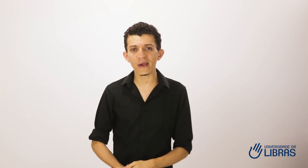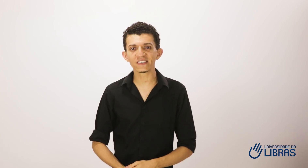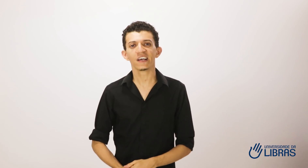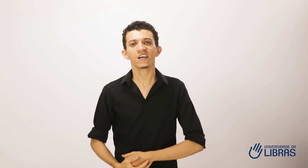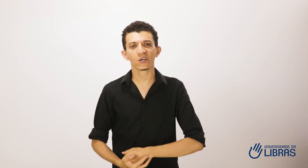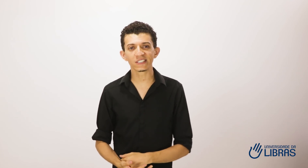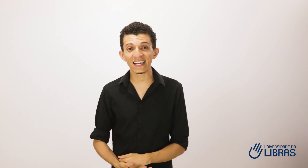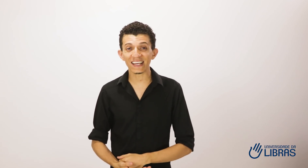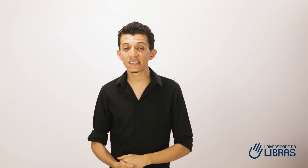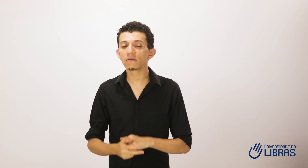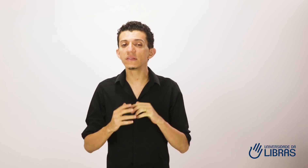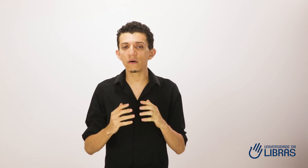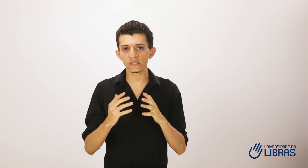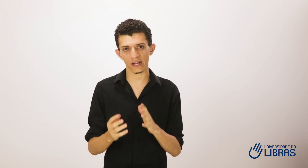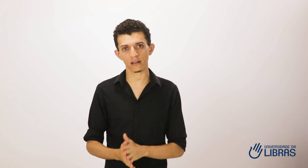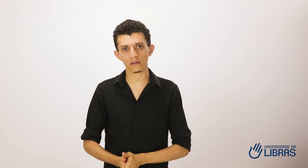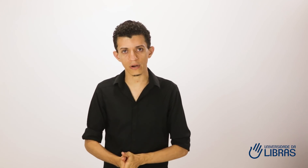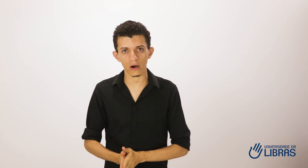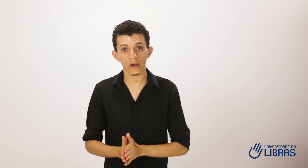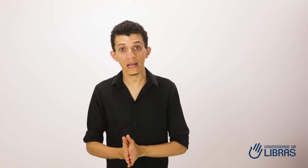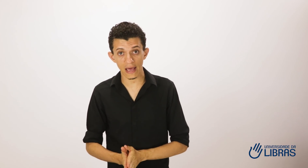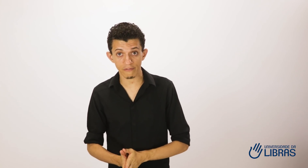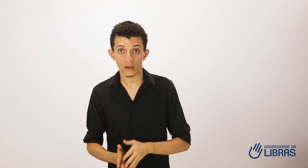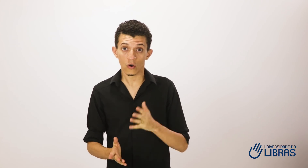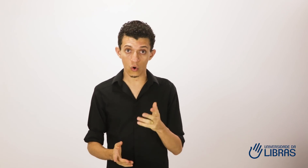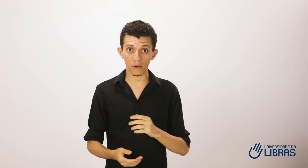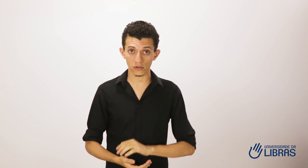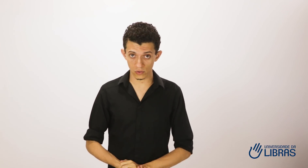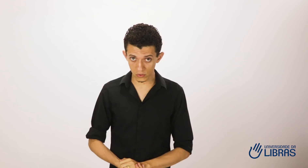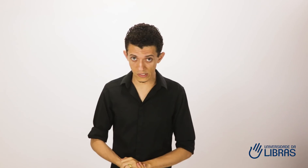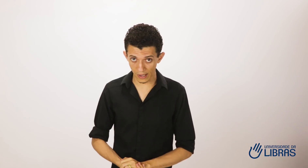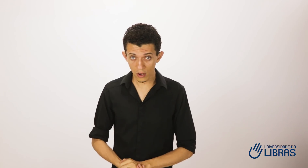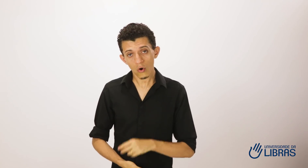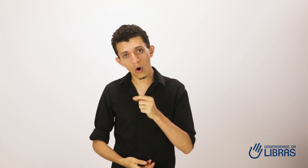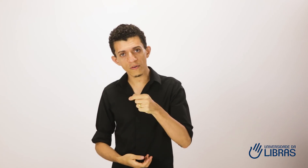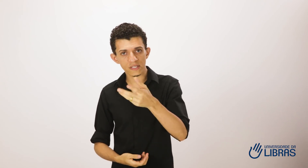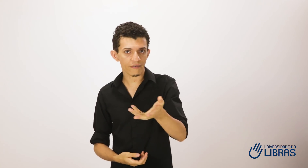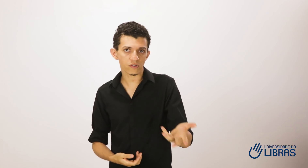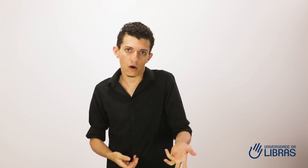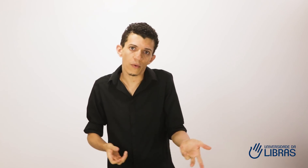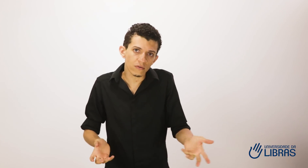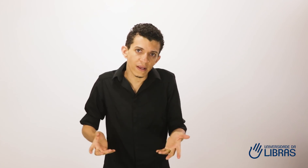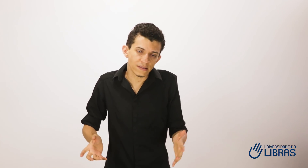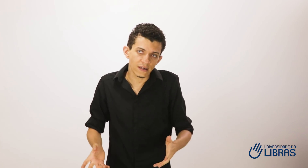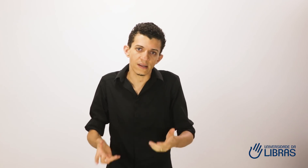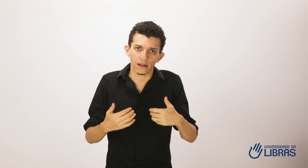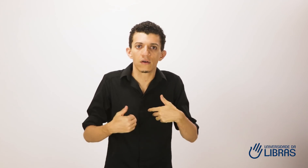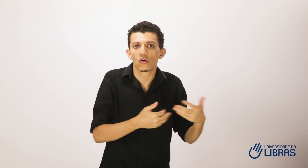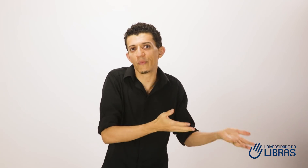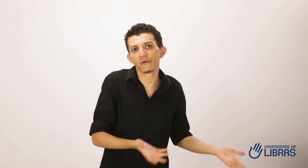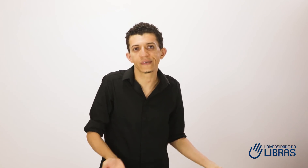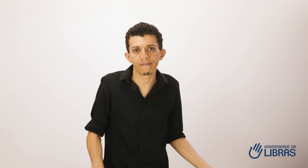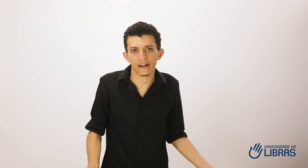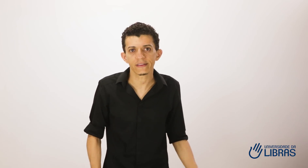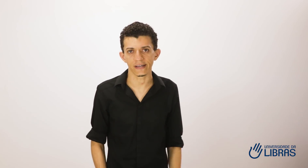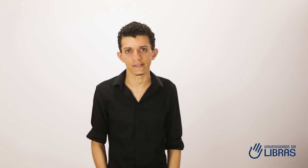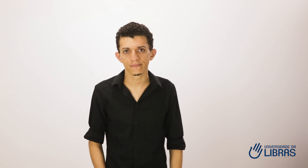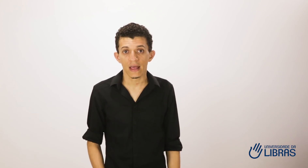provavelmente, sua sinalização não será natural e leve como a dos surdos é. Ou você vai usar o português sinalizado, como eu usava lá atrás.